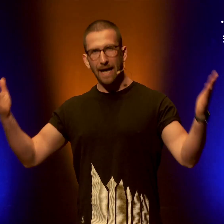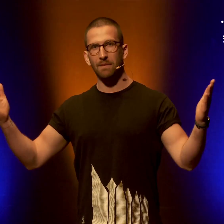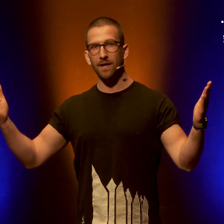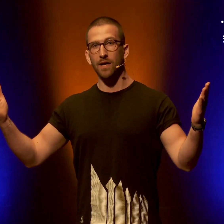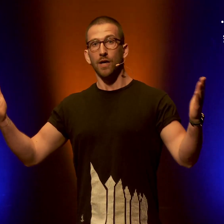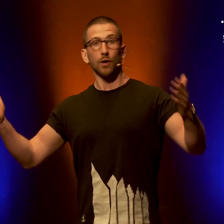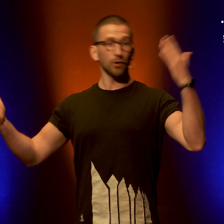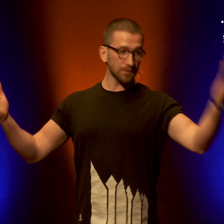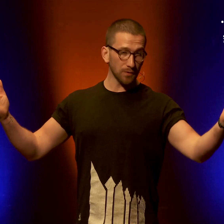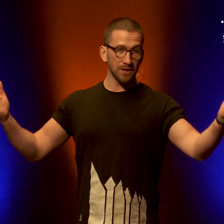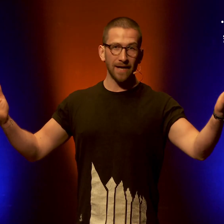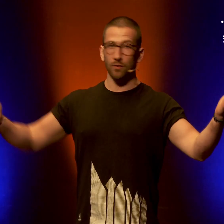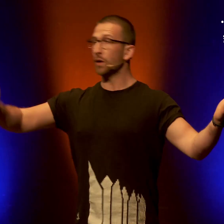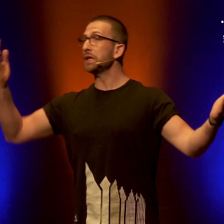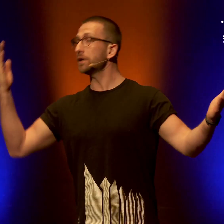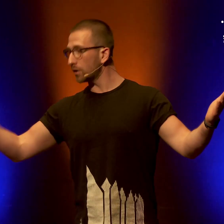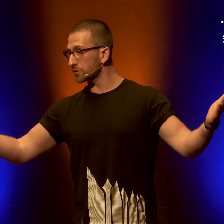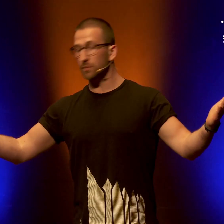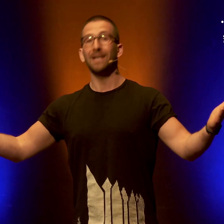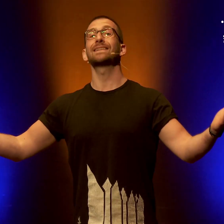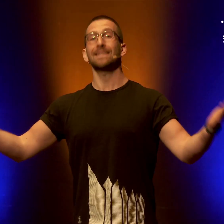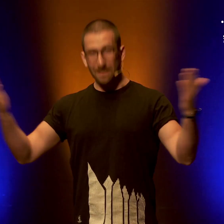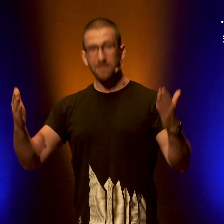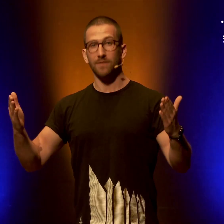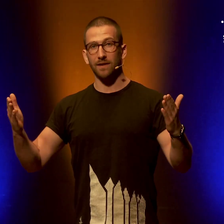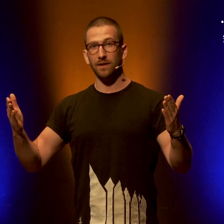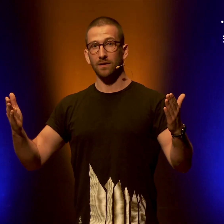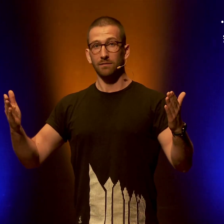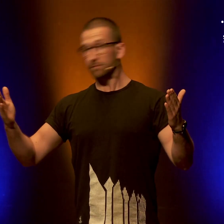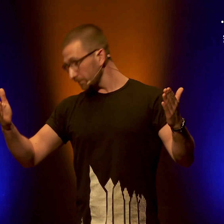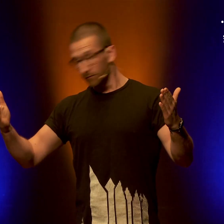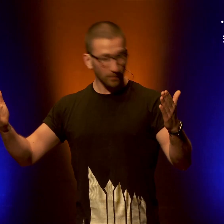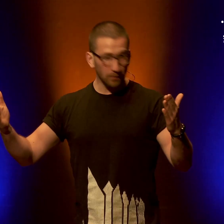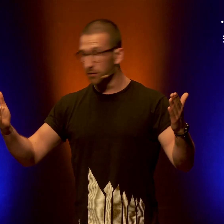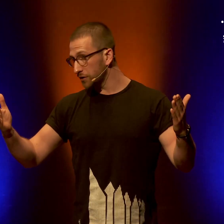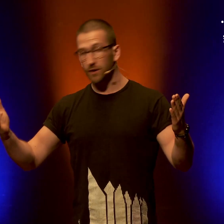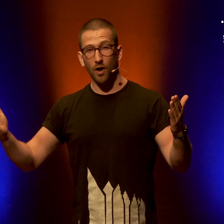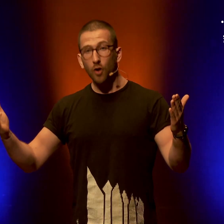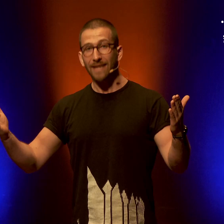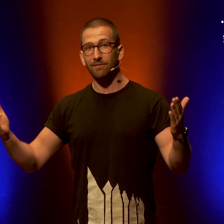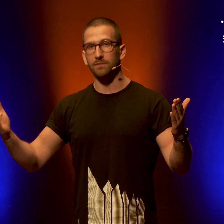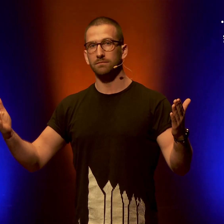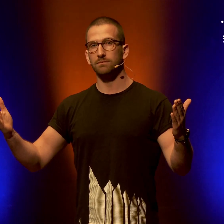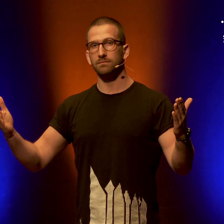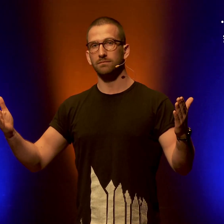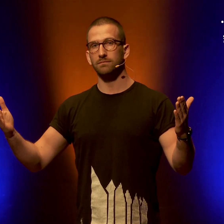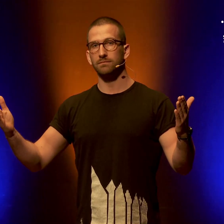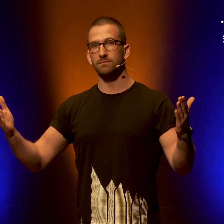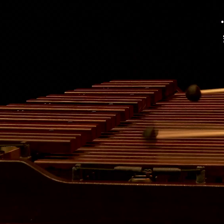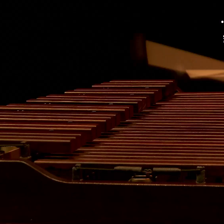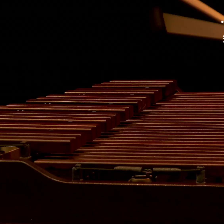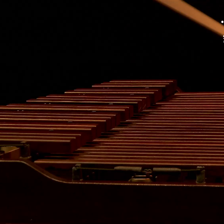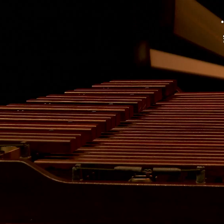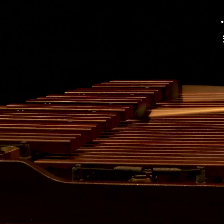Naszą gamę rozpoczynają i kończą te same dźwięki w odległości oktawy.